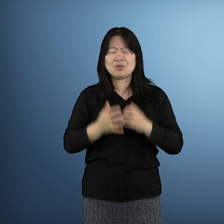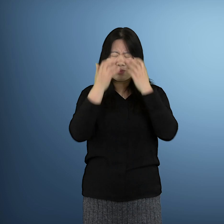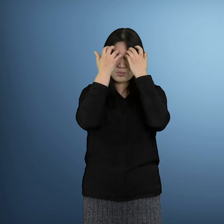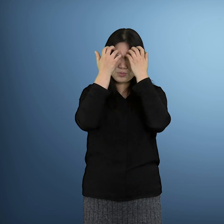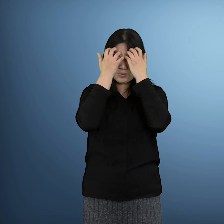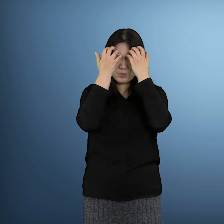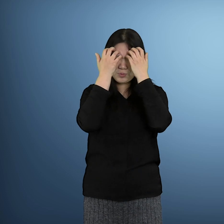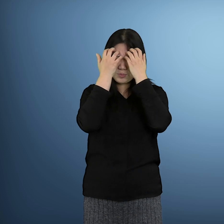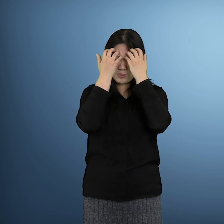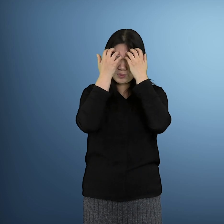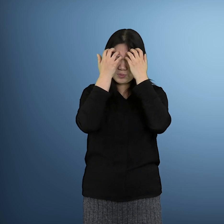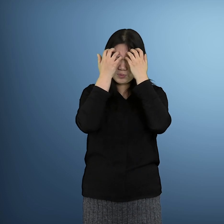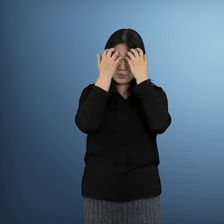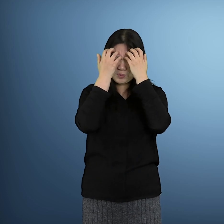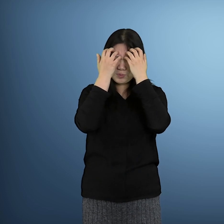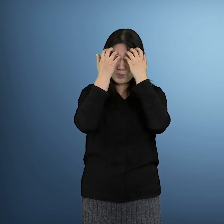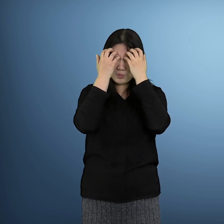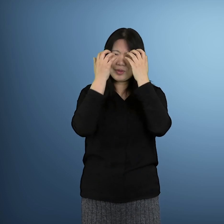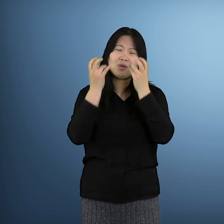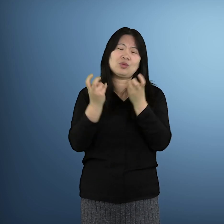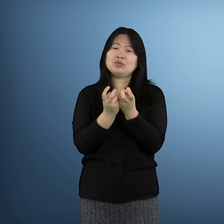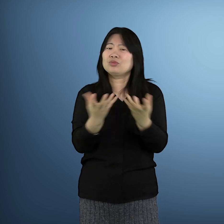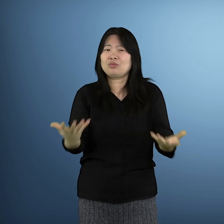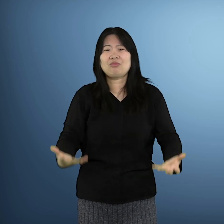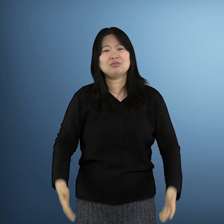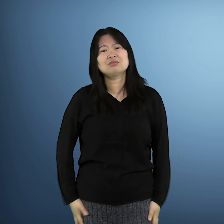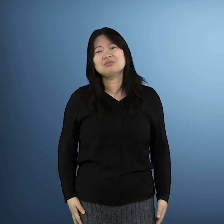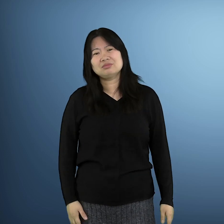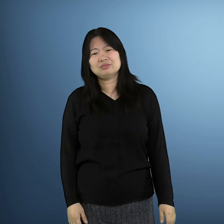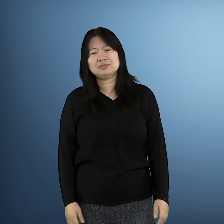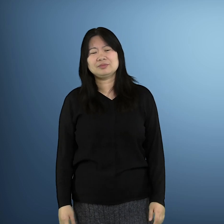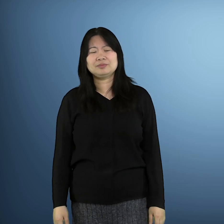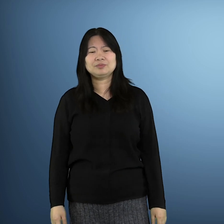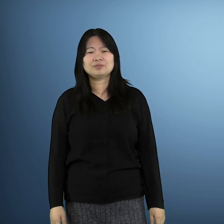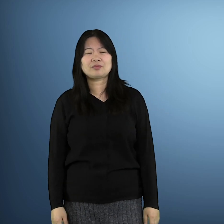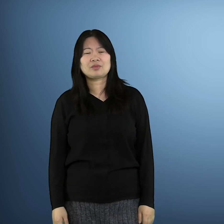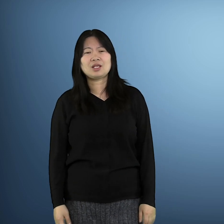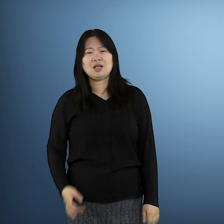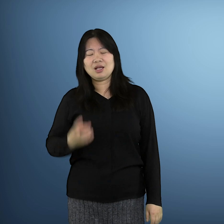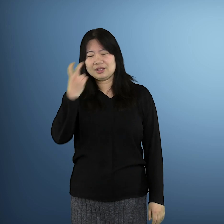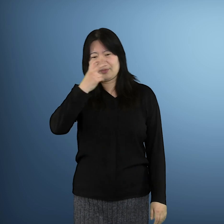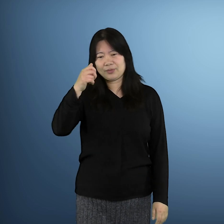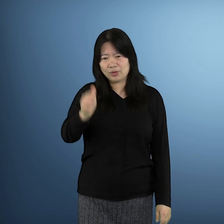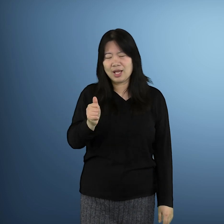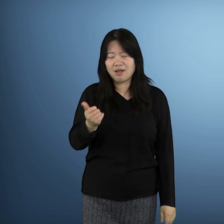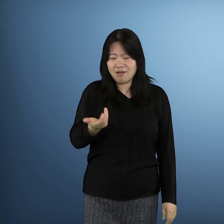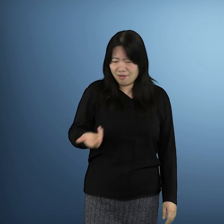물리적인 고통은 쓸려 내려오게 돼 있단다. 그래서 그 감독관